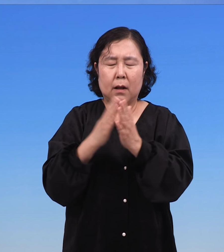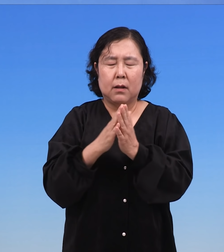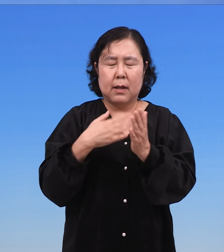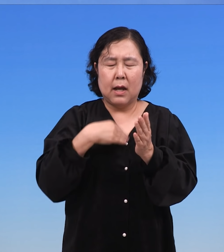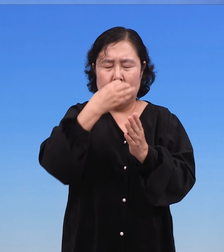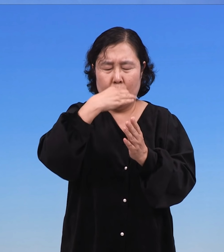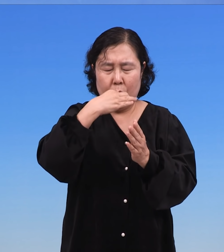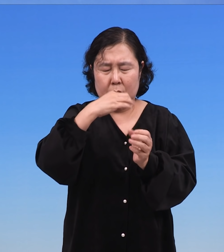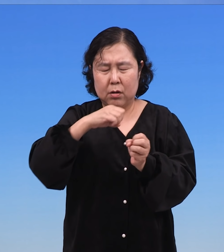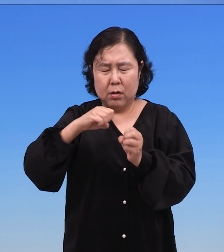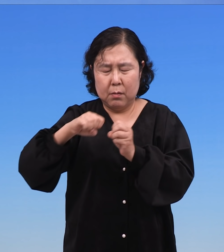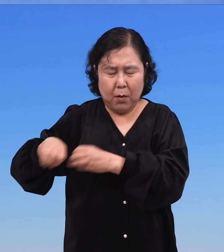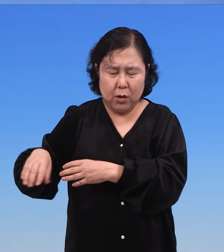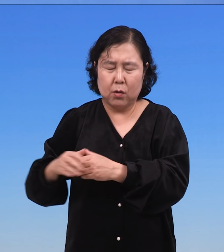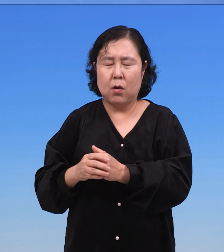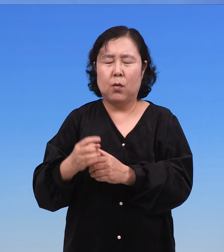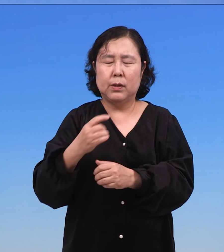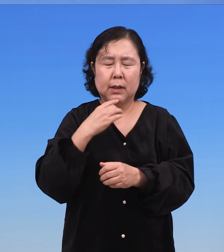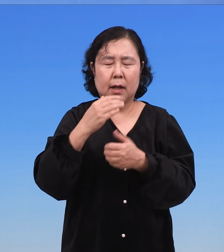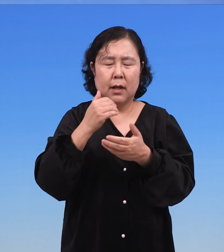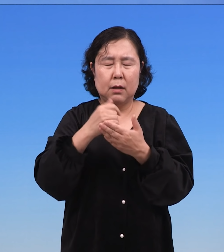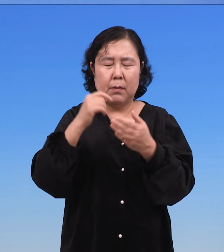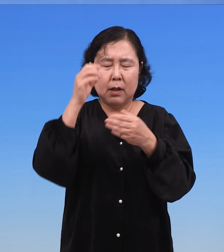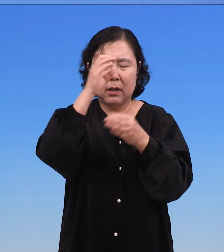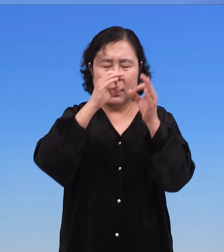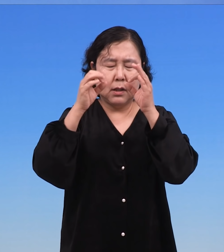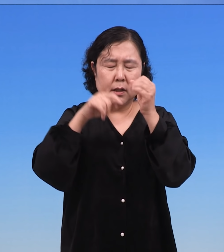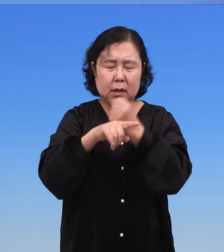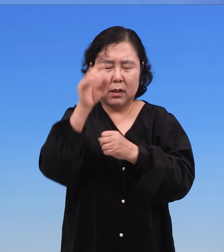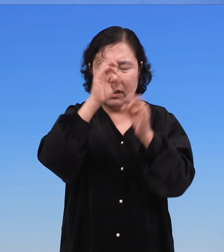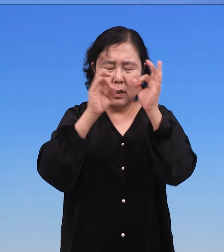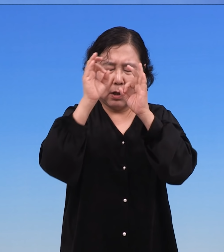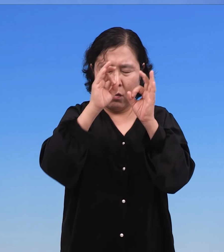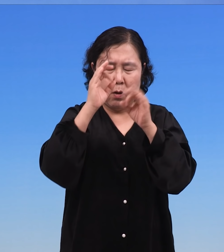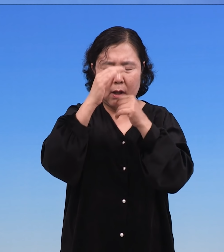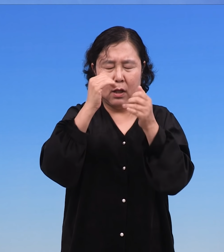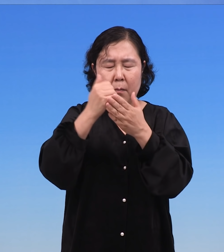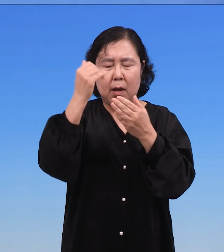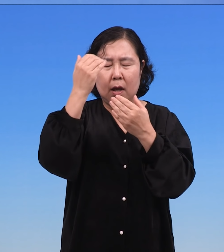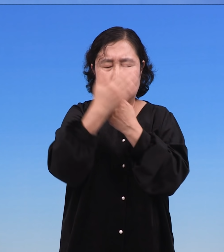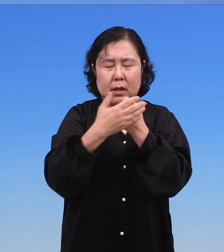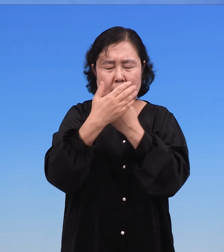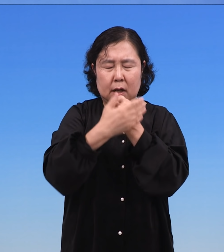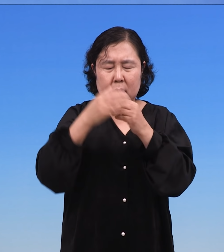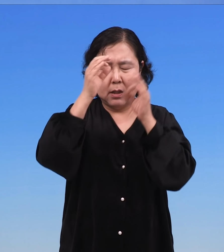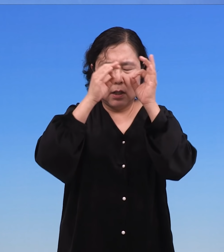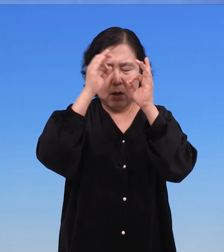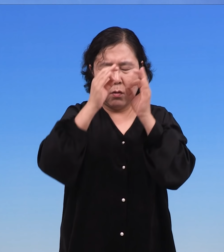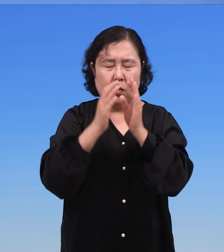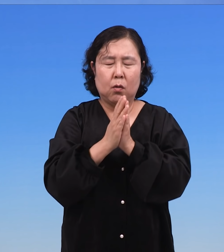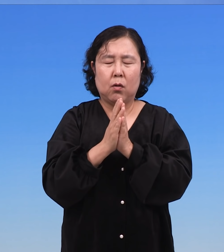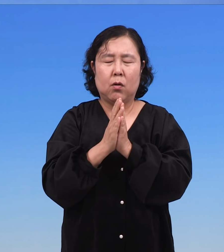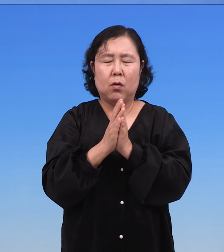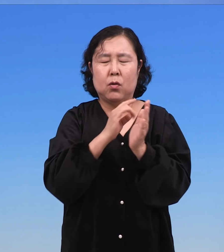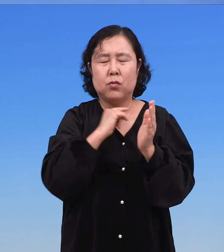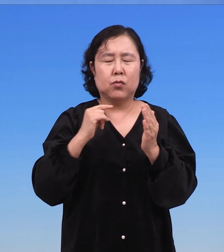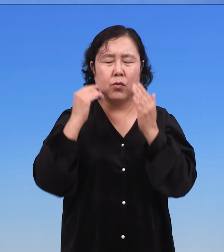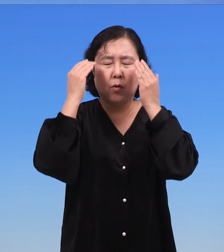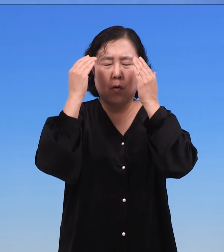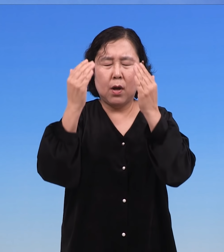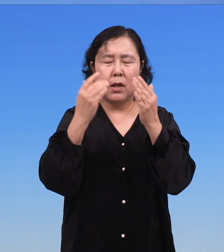기득권을 다 내려놓고 오직 아버지 하나님의 뜻을 구하며 하나님의 은혜를 사모하며 하나님 순교라는 그